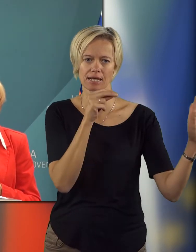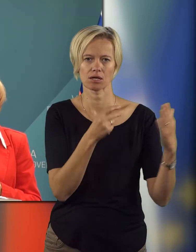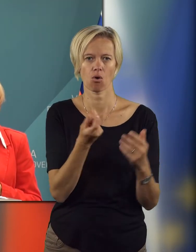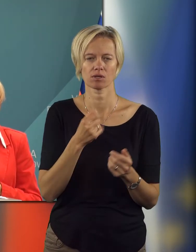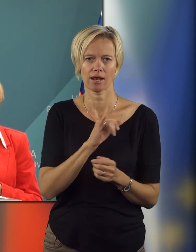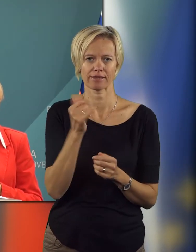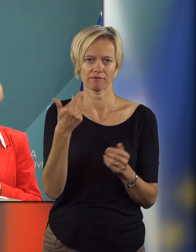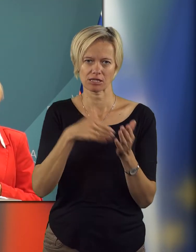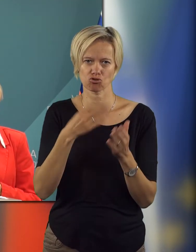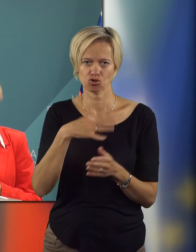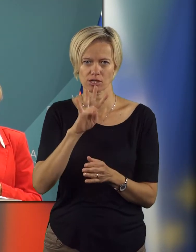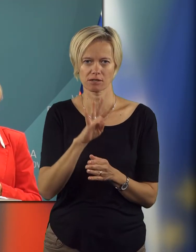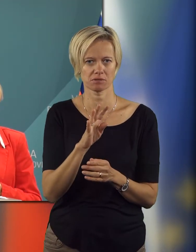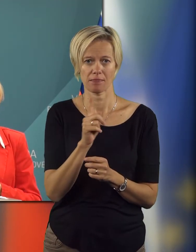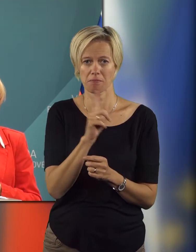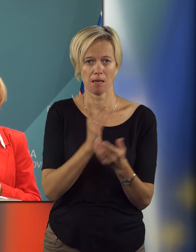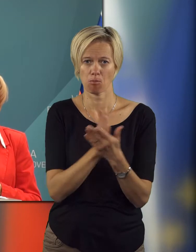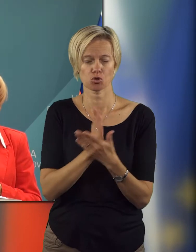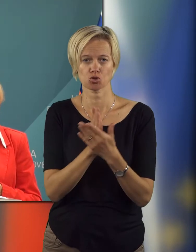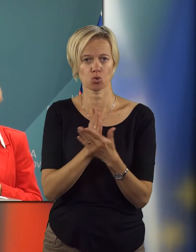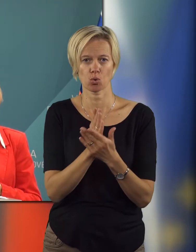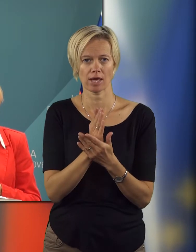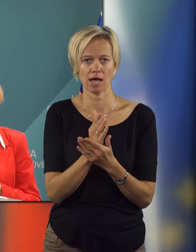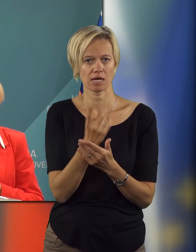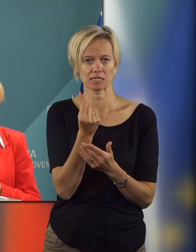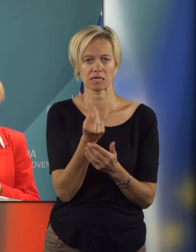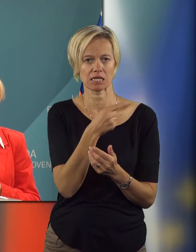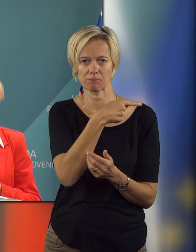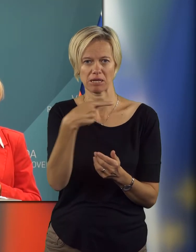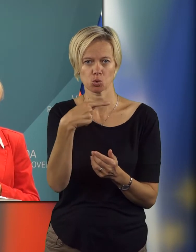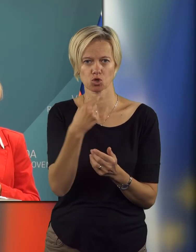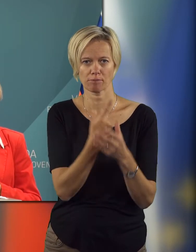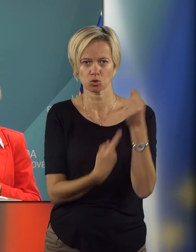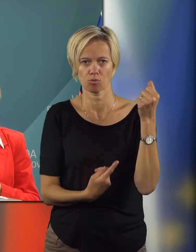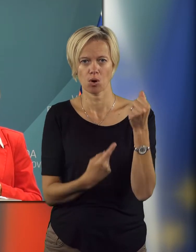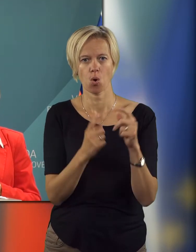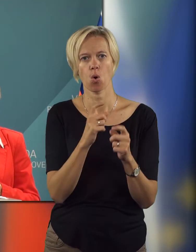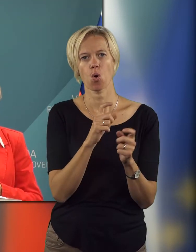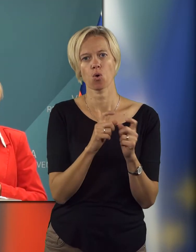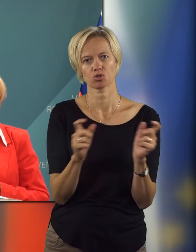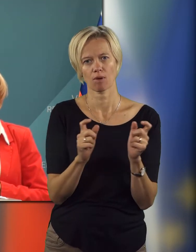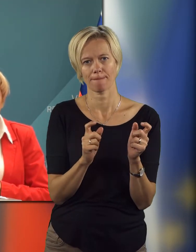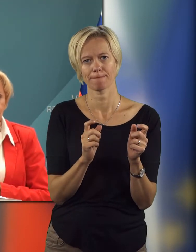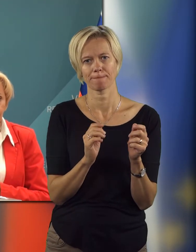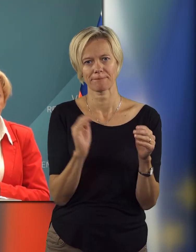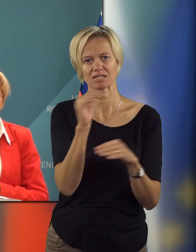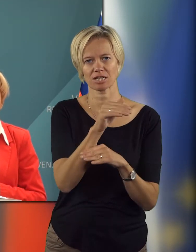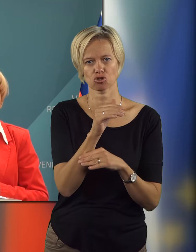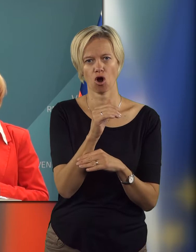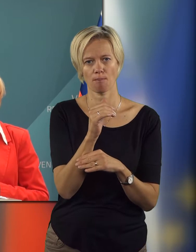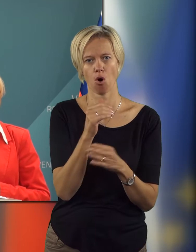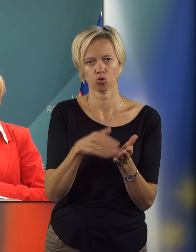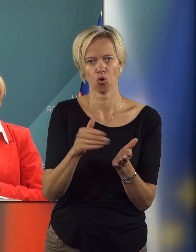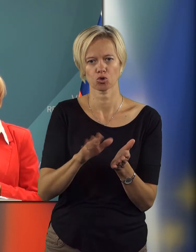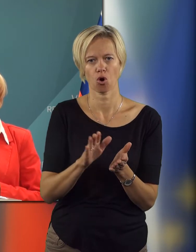zgled, od leta 2014 ne posluje z izgubo oziroma s presežkom in odhodkem.